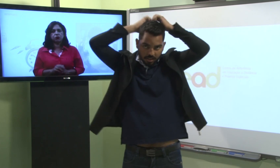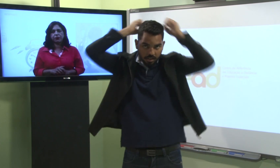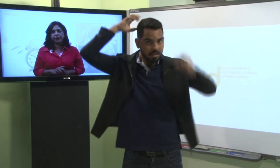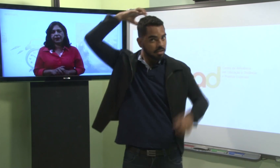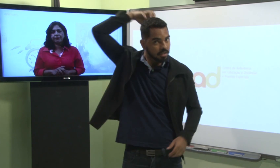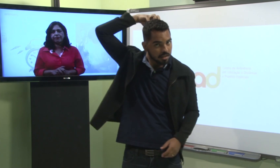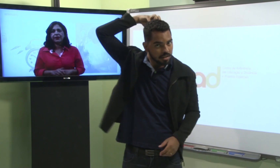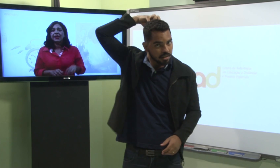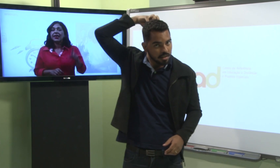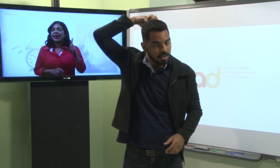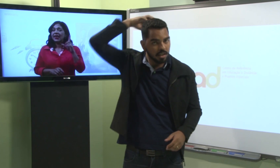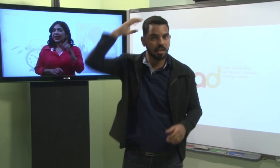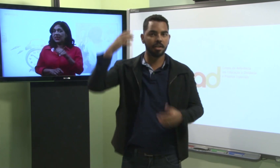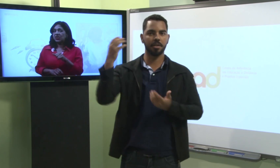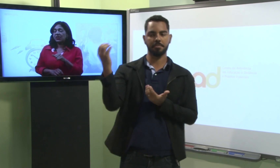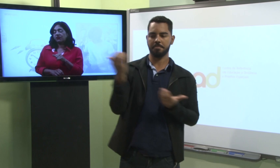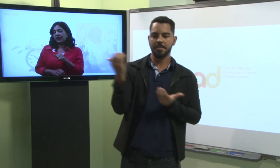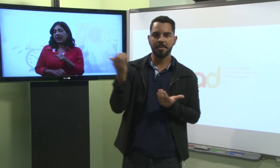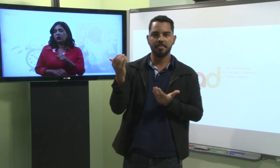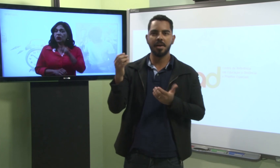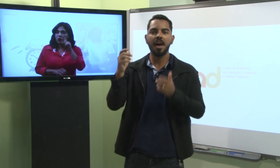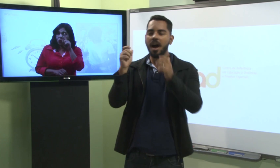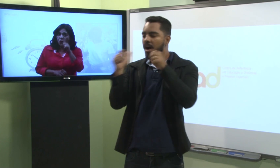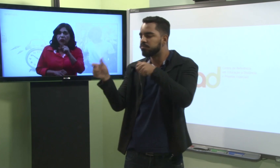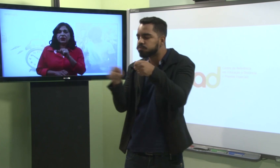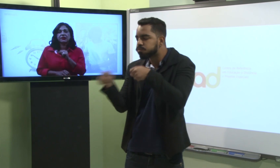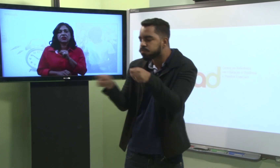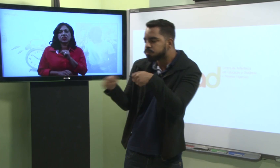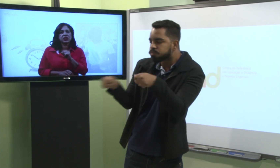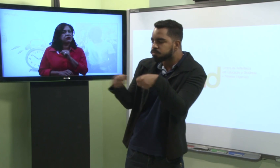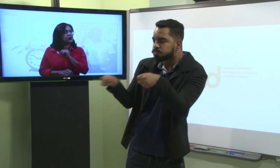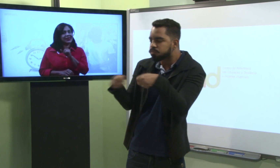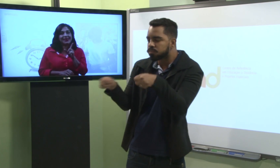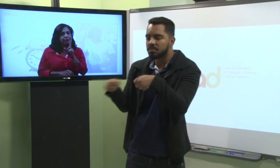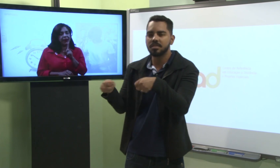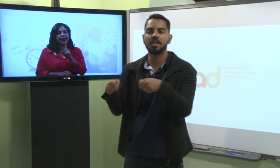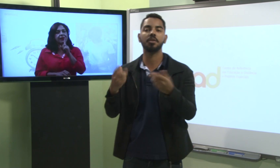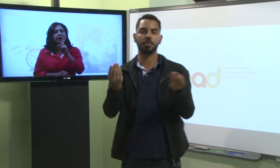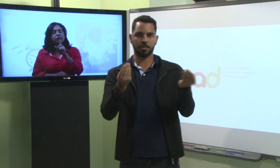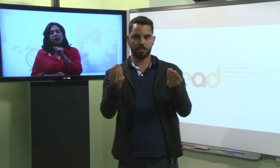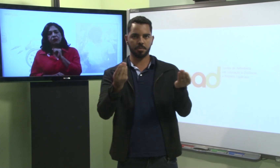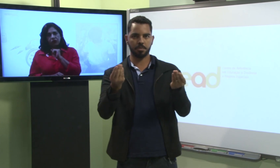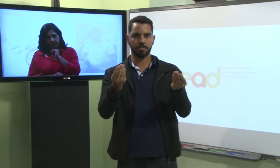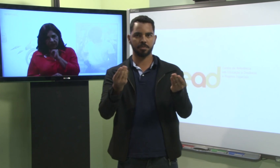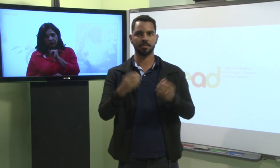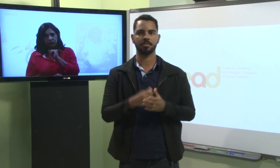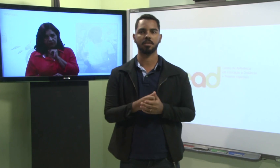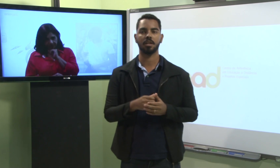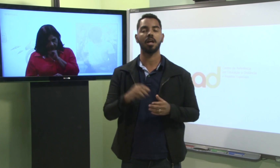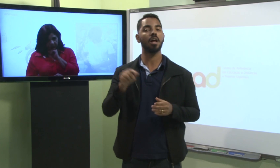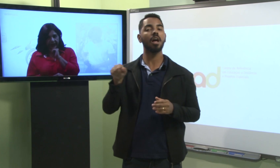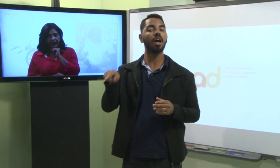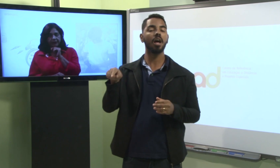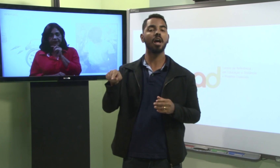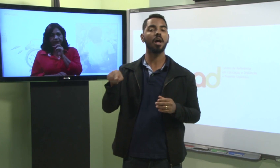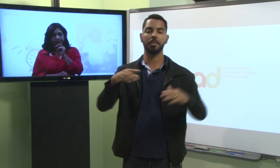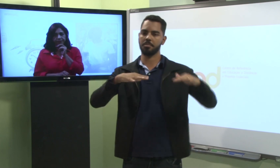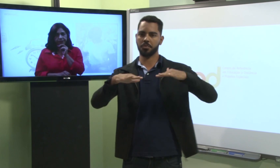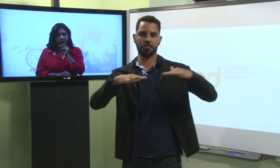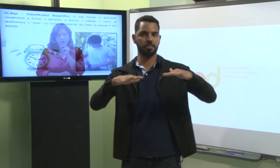gordas de um bebê. Este classificador, como o descritivo, também não tem movimento,